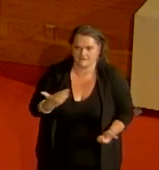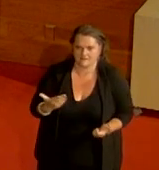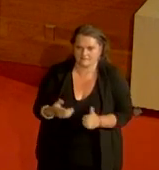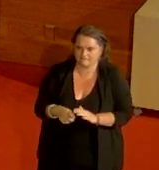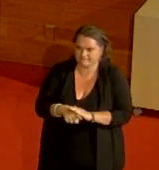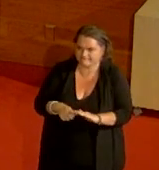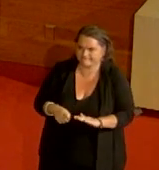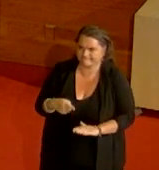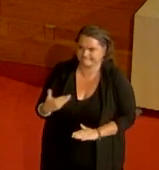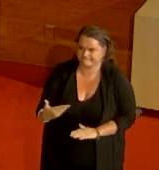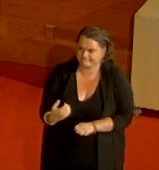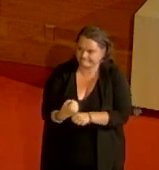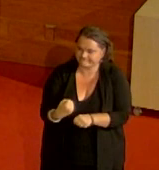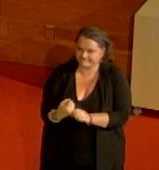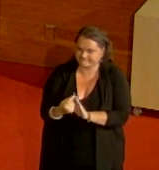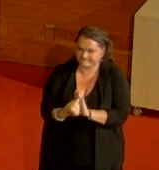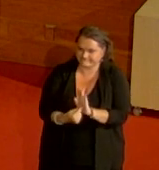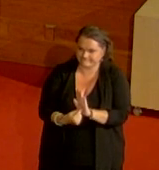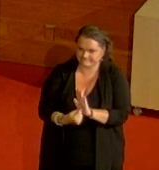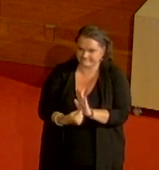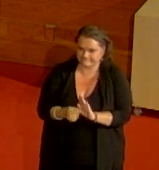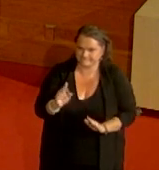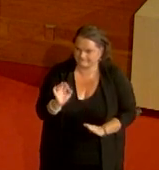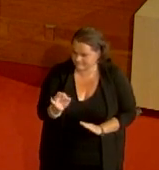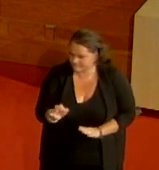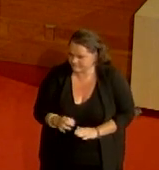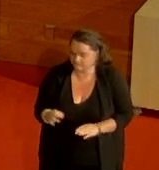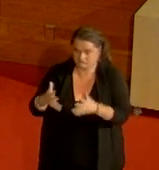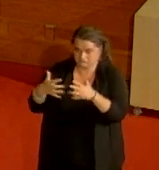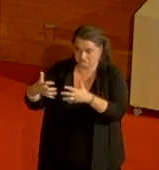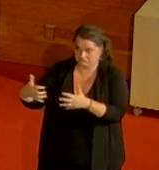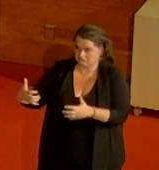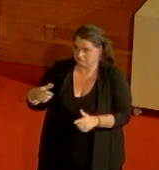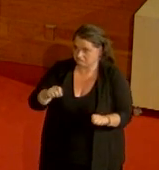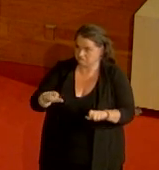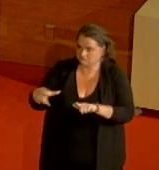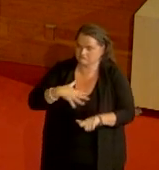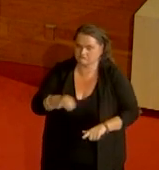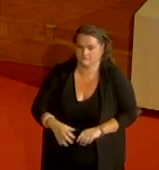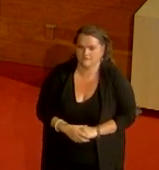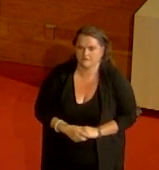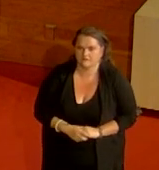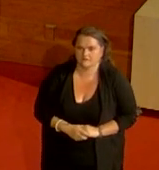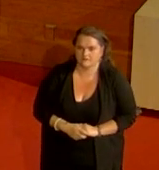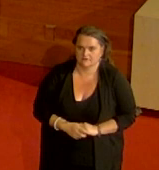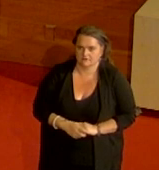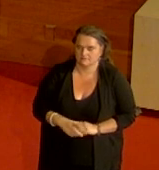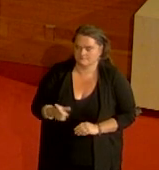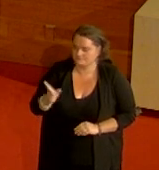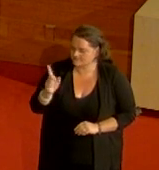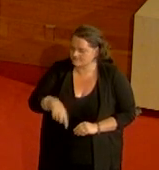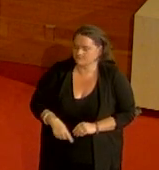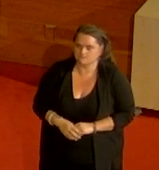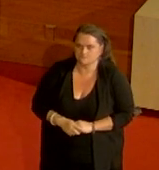precaria desdibujamiento de los marcos de verdad la desarticulación colectiva y el enfriamiento humano y la hiperproducción competitiva y la